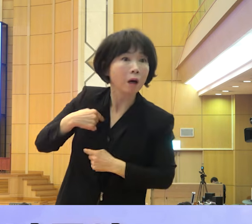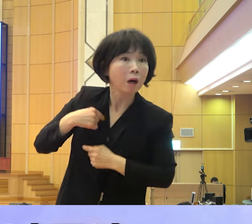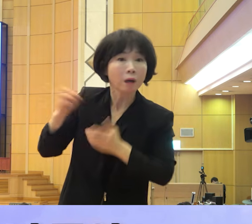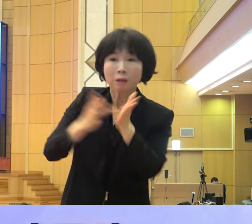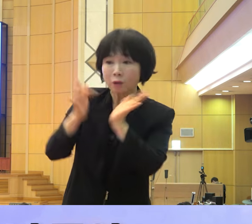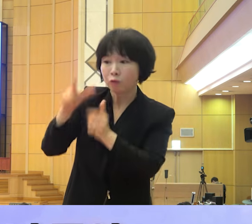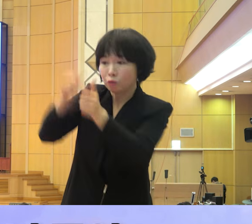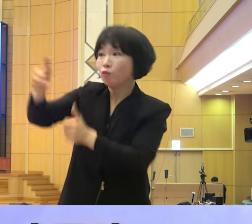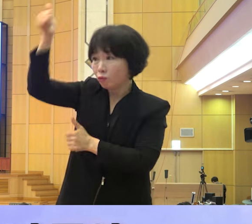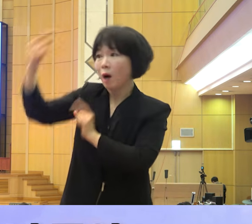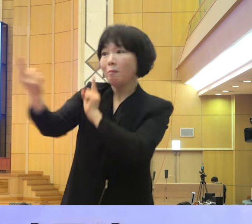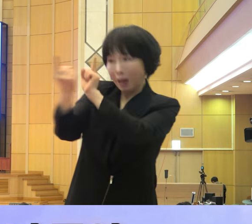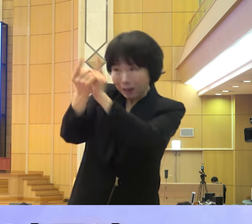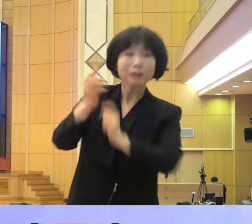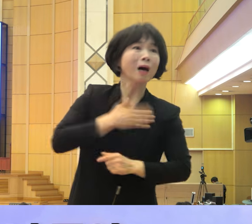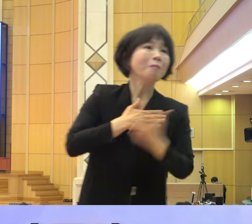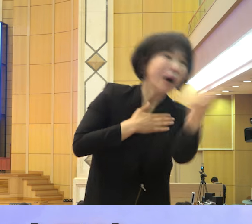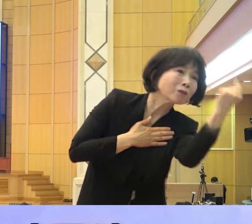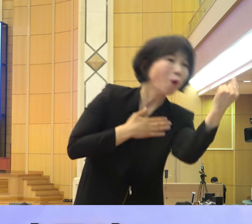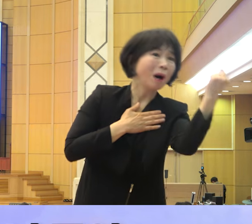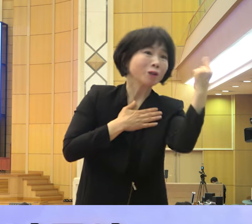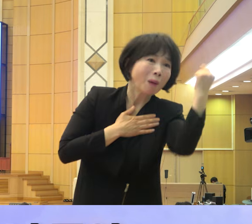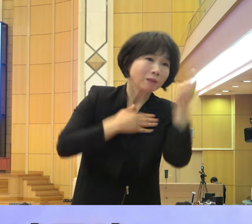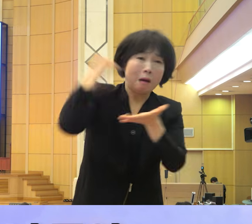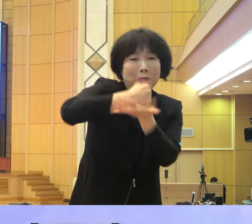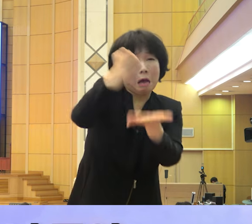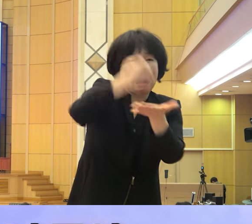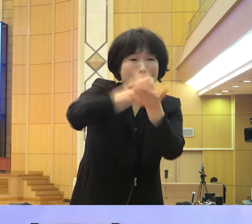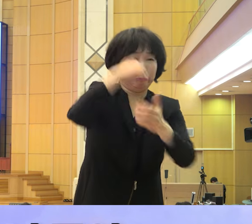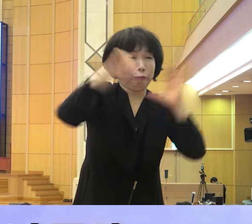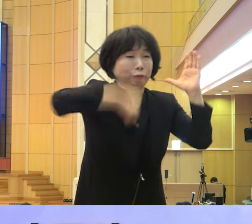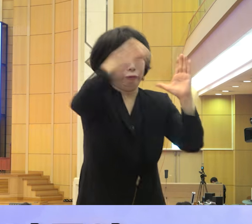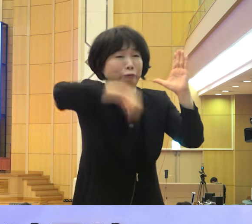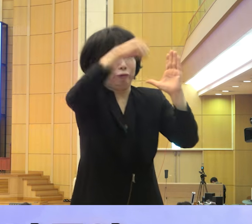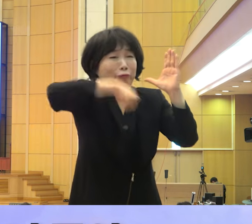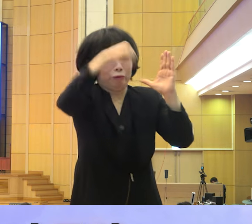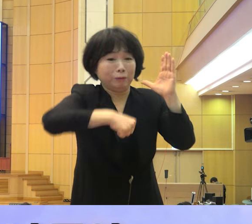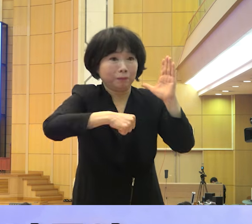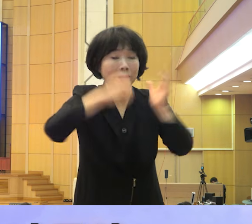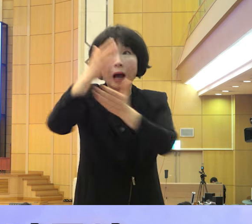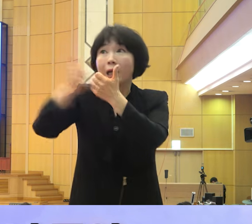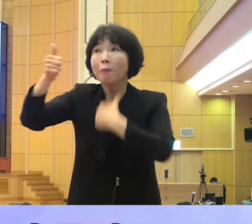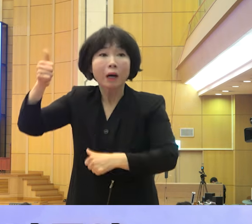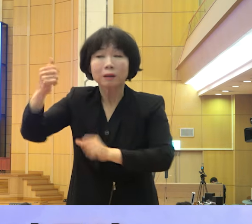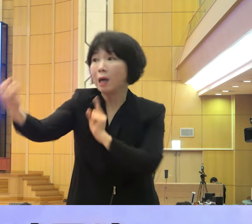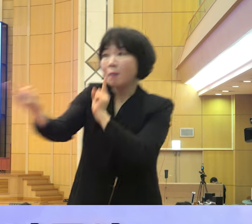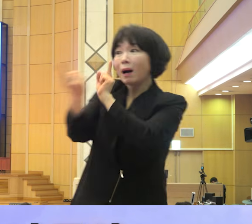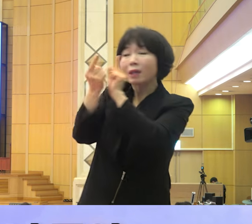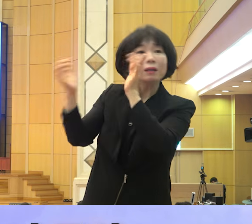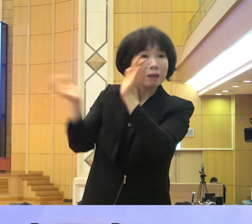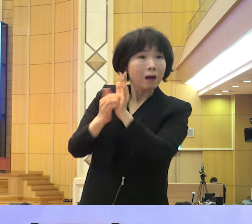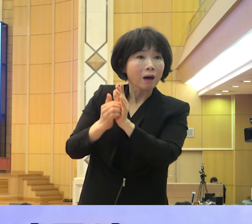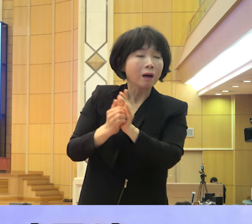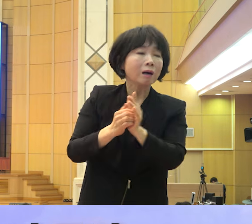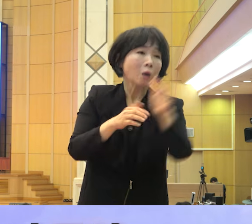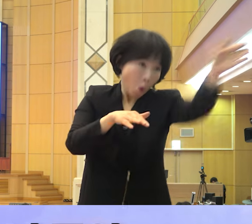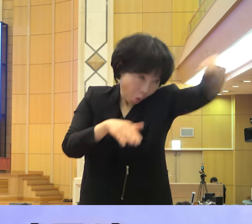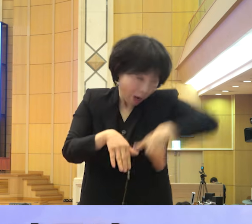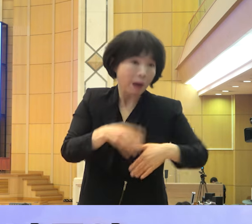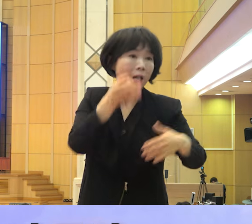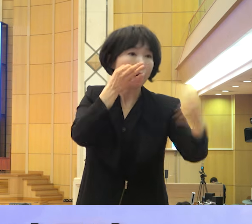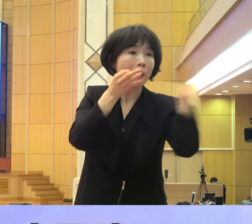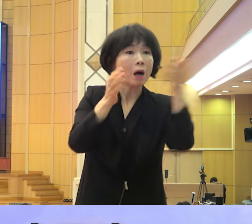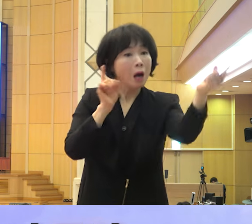메시아, 내가 만난 그리스도, 내가 만난 하나님의 아들을 당신들도 믿으시오.